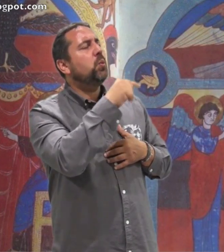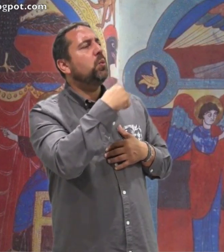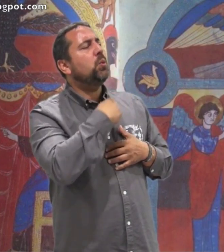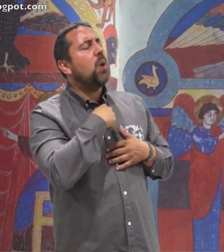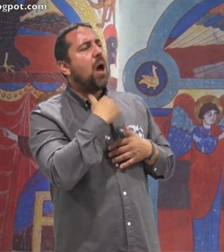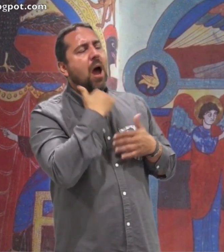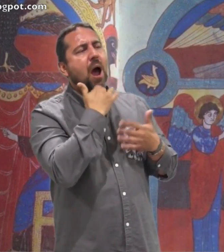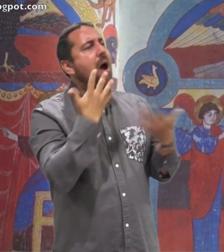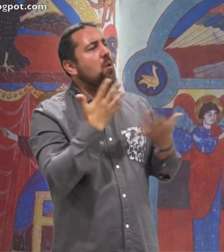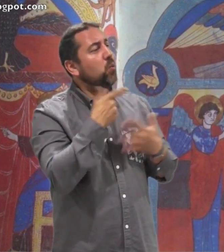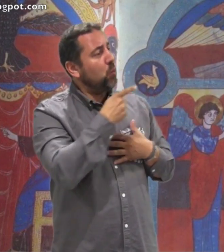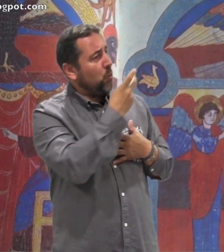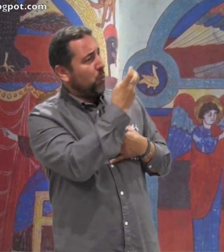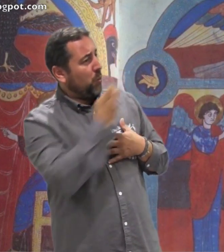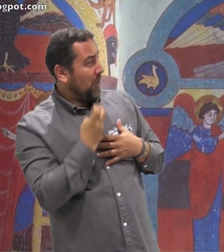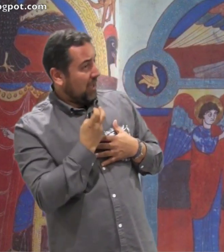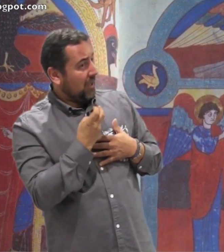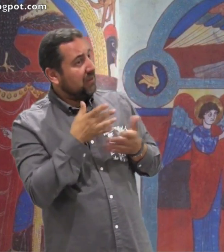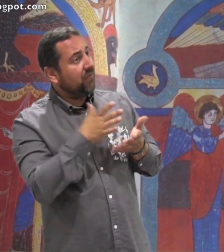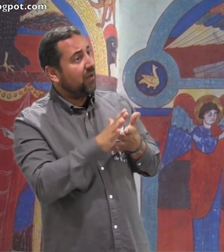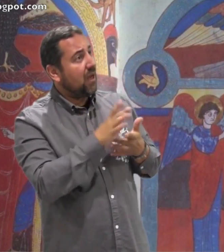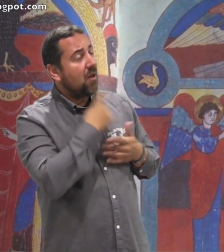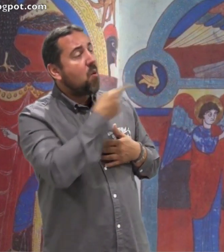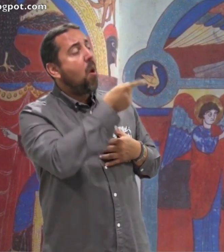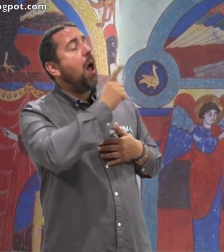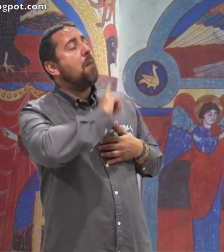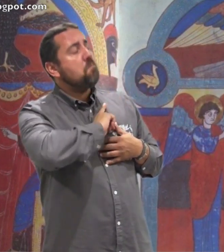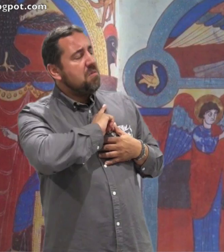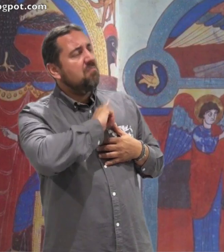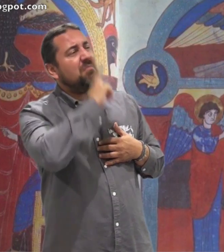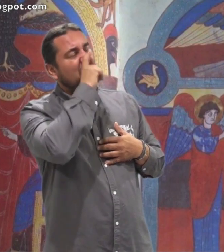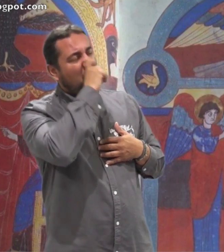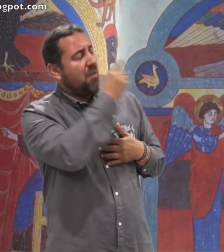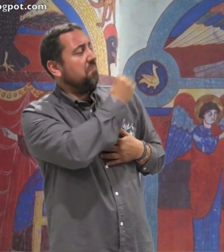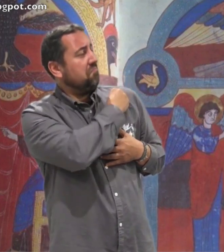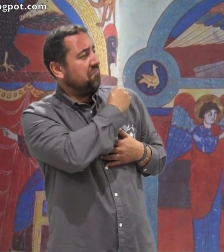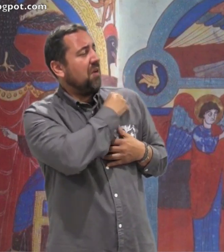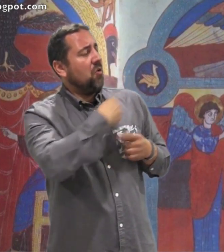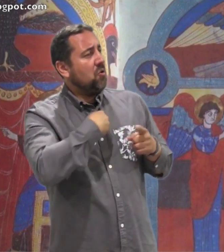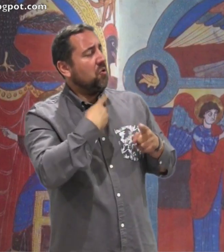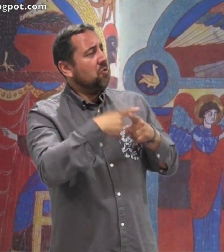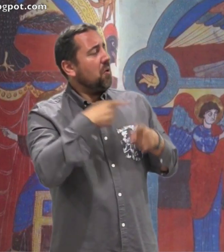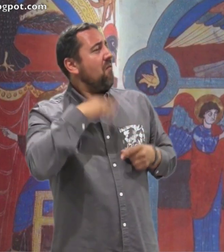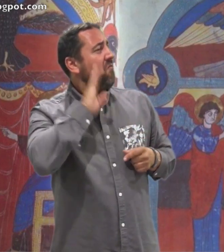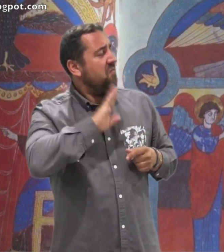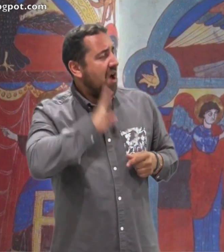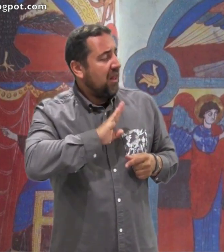tú y yo, hombre de Dios? ¿Has venido a recordarme mis faltas